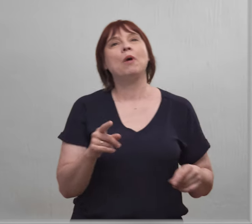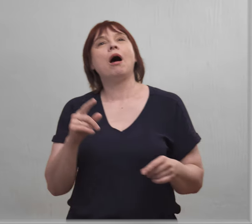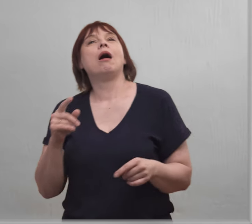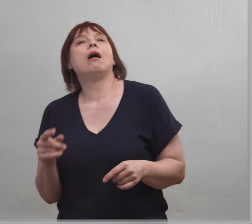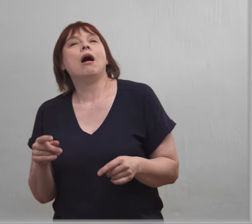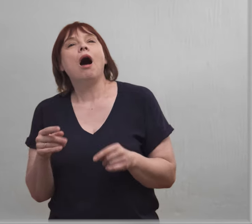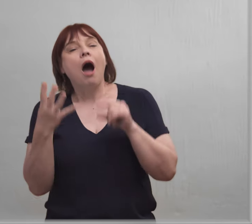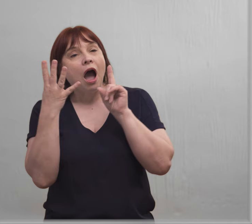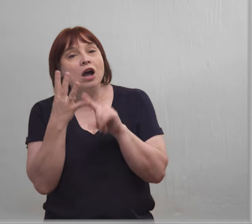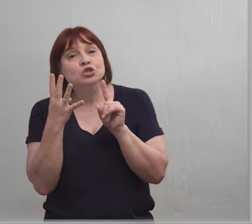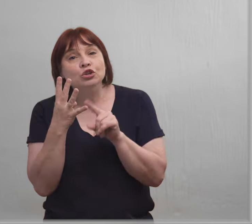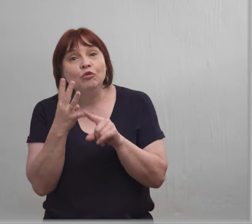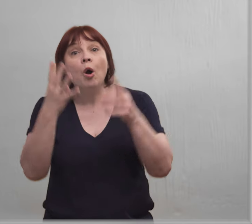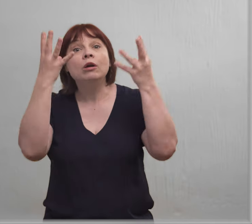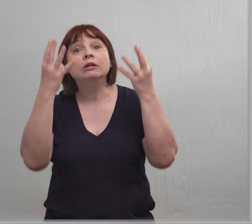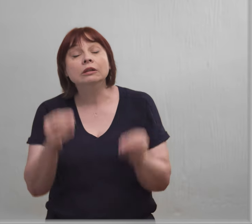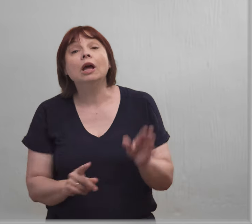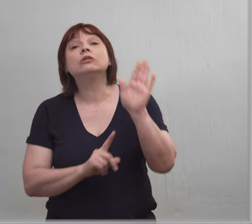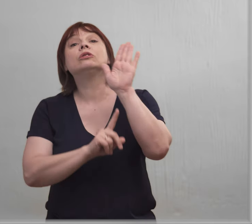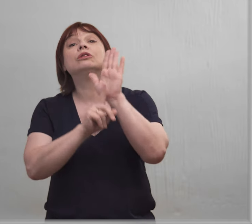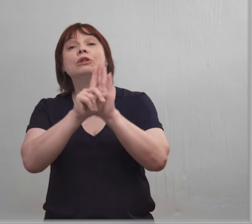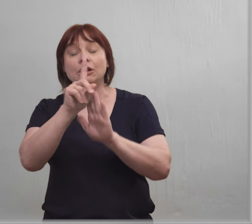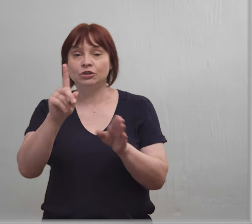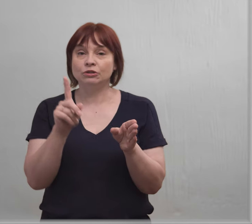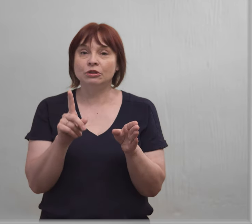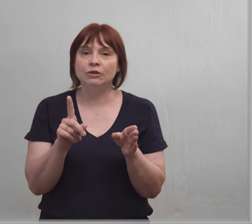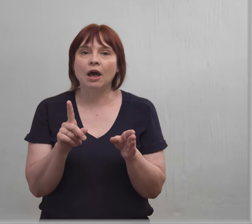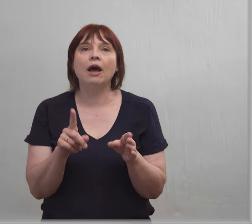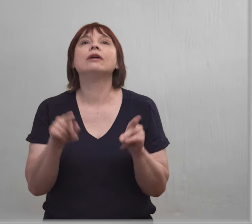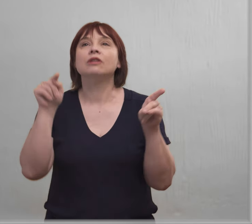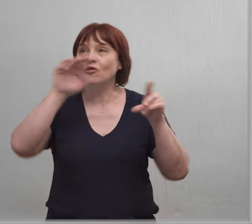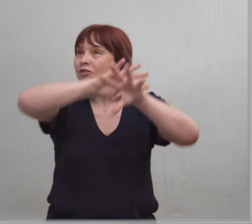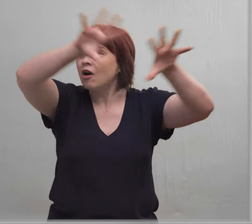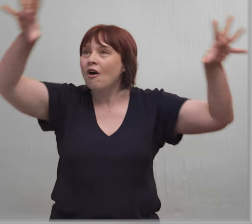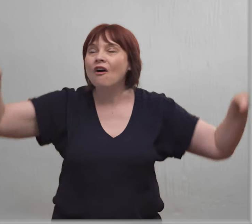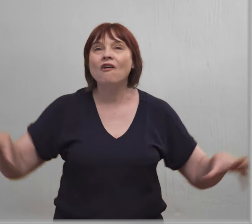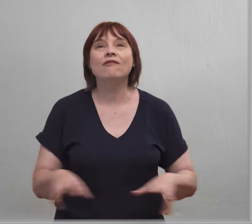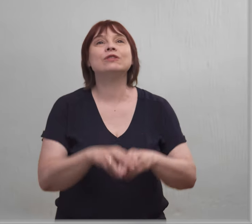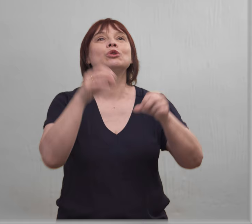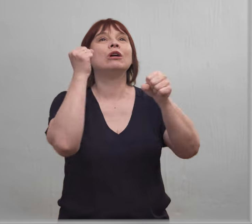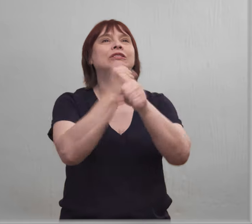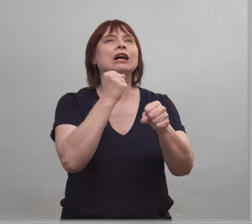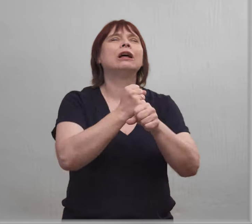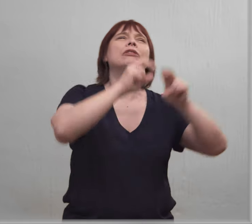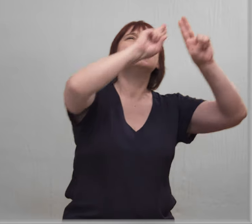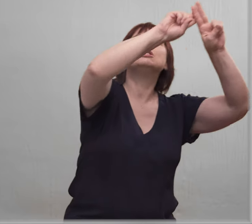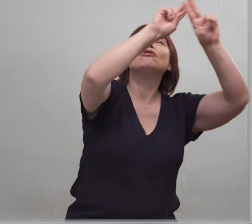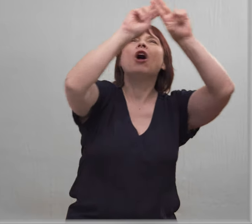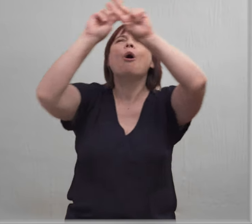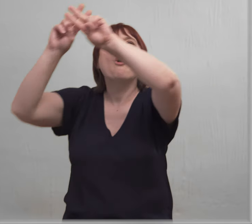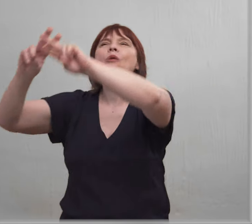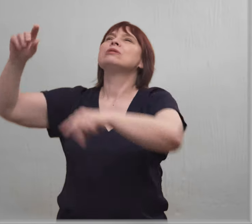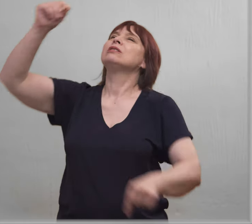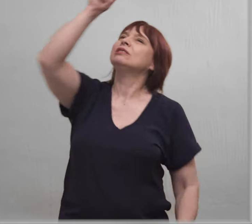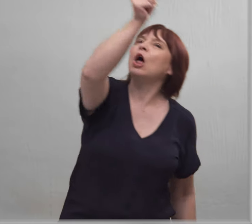И с четвертого дня Он начинает наполнять пространство светилами большими и малыми,